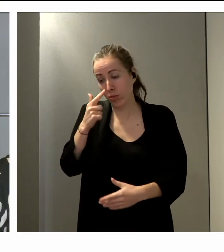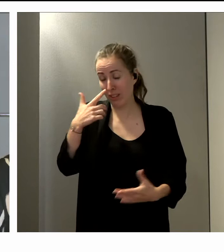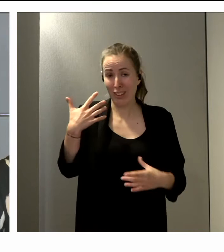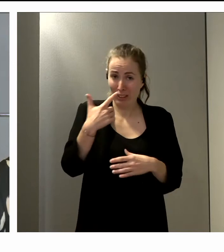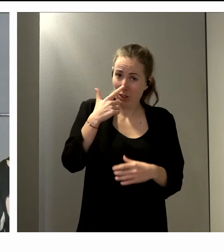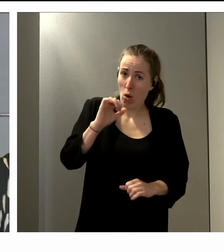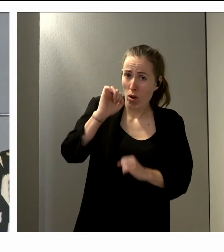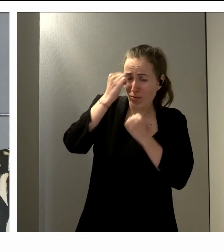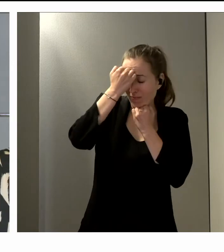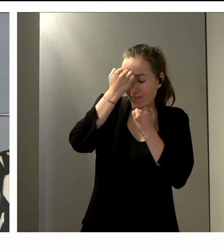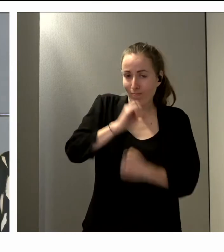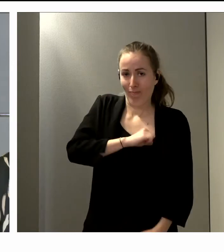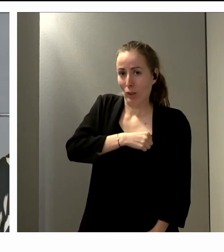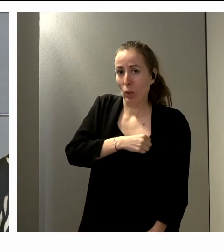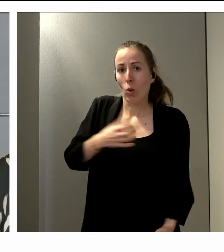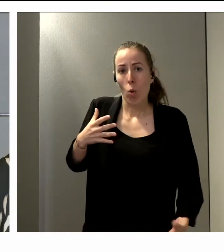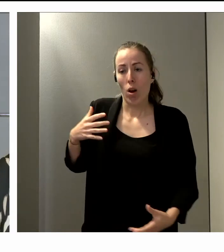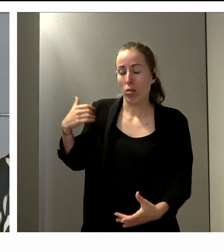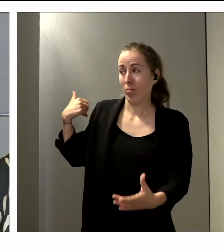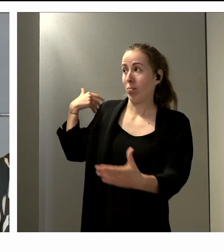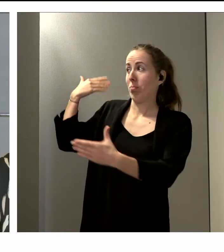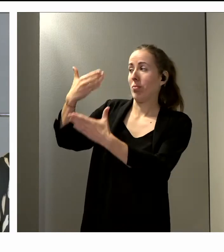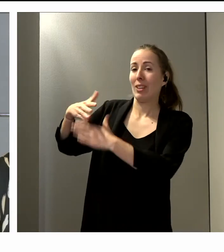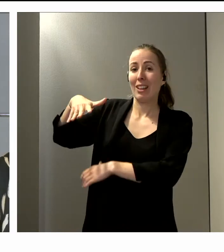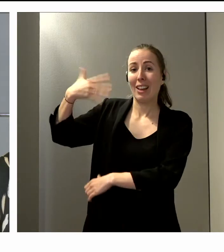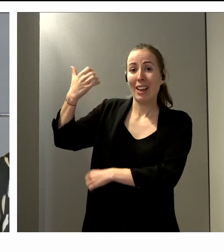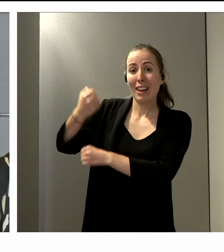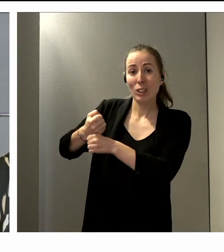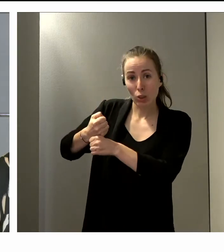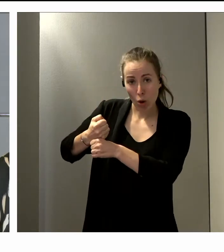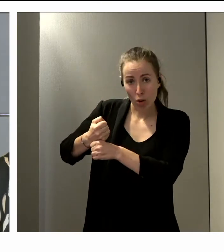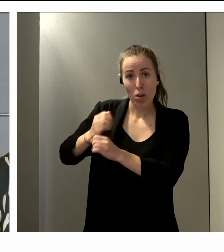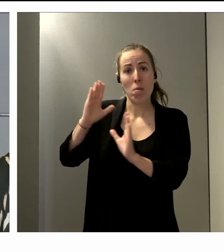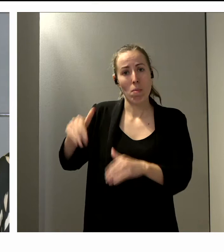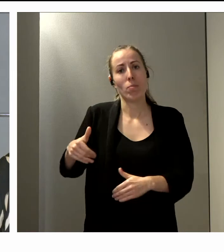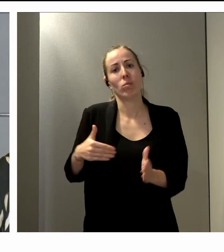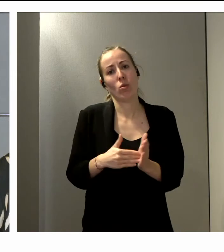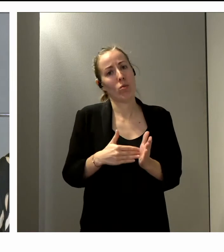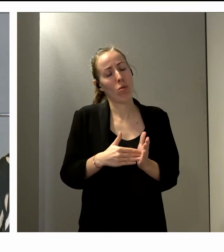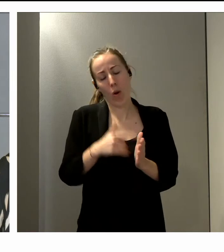la charte, ça soit toujours finalement une forme de parcours du combattant.